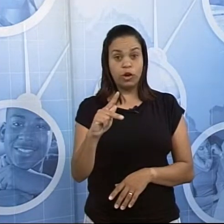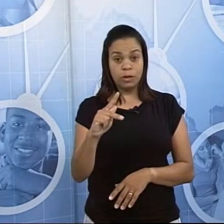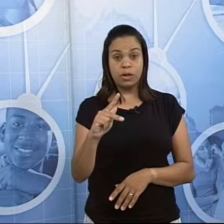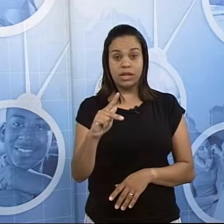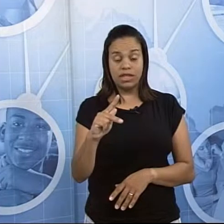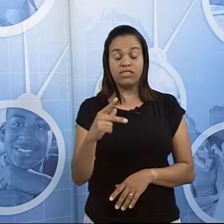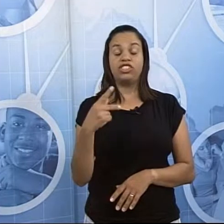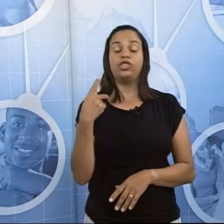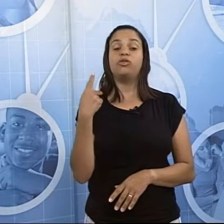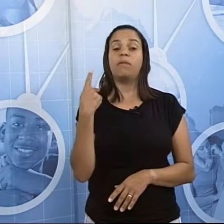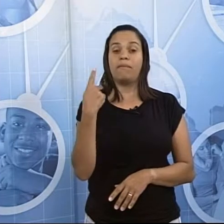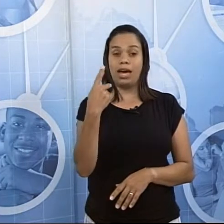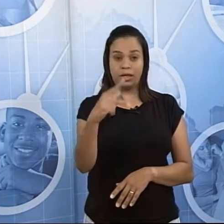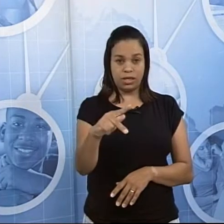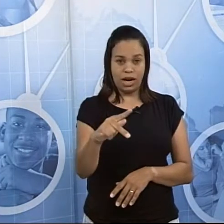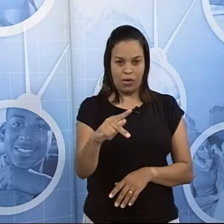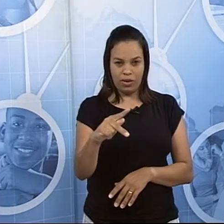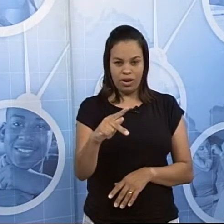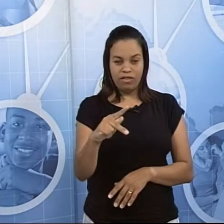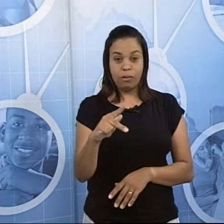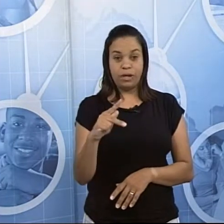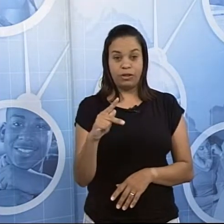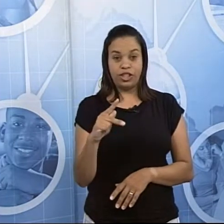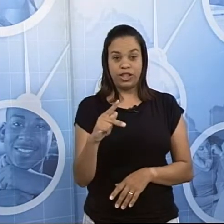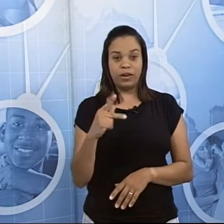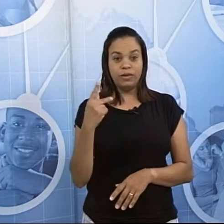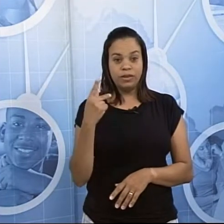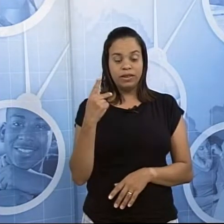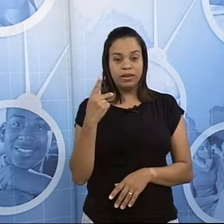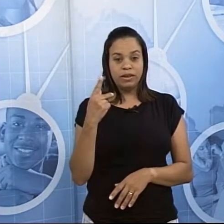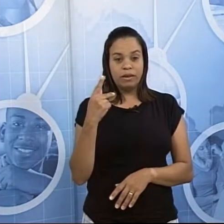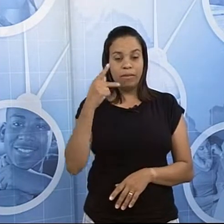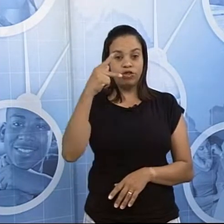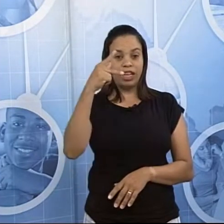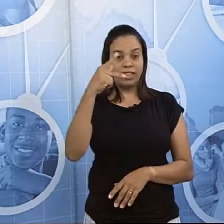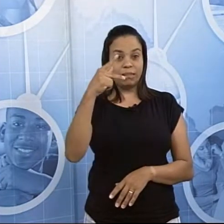pronomes possessivos, a gente usa o mesmo sinal. Vamos repetir, então? Mão direita em P,